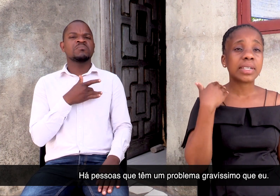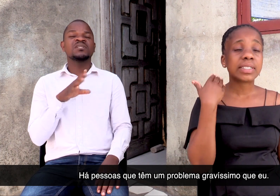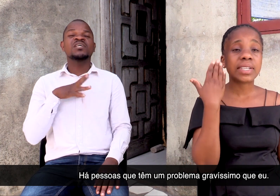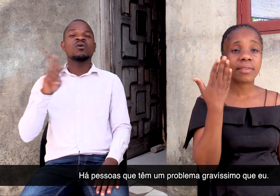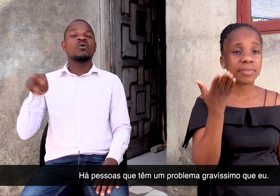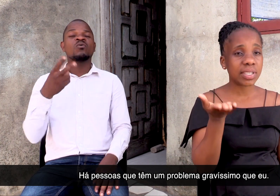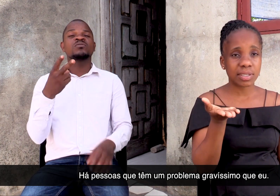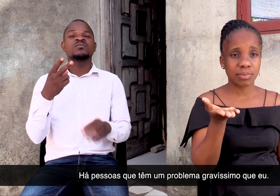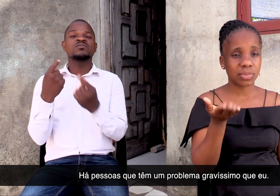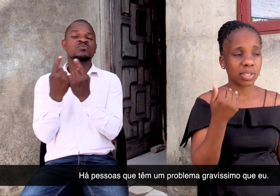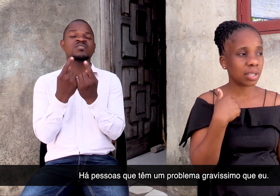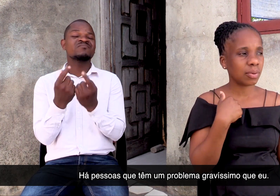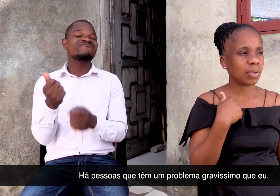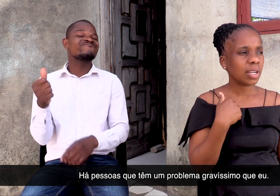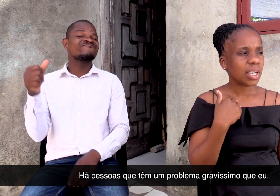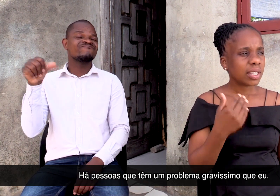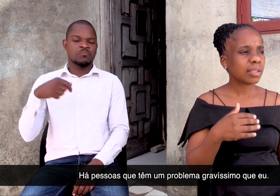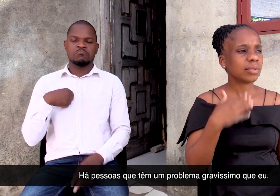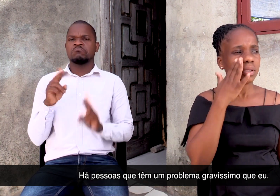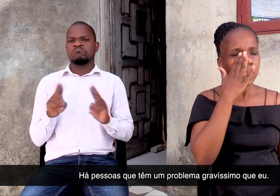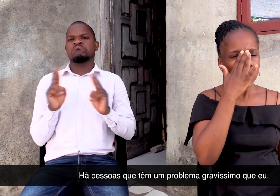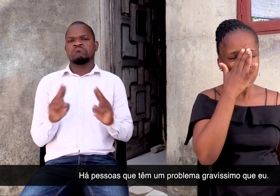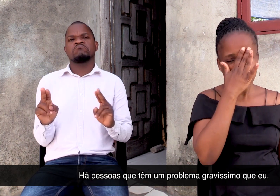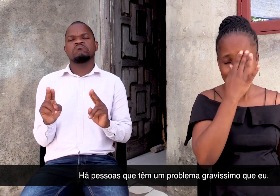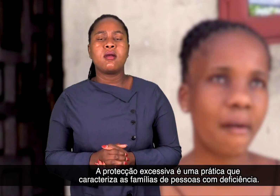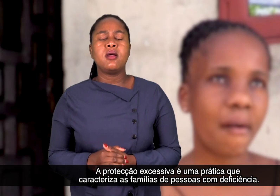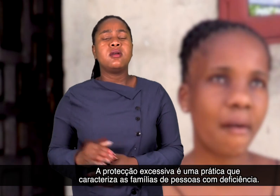problema gravíssimo que eu. Então,